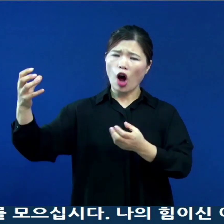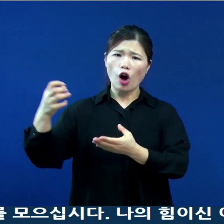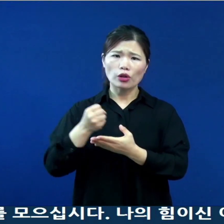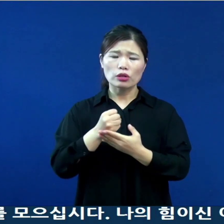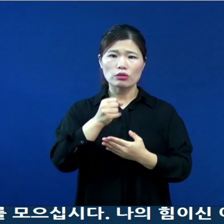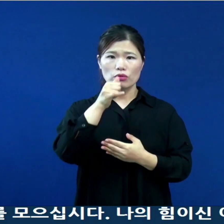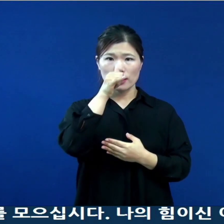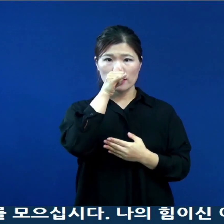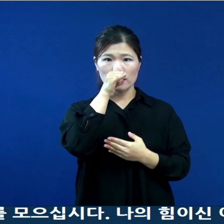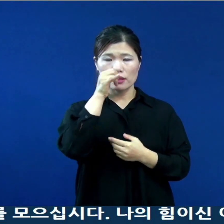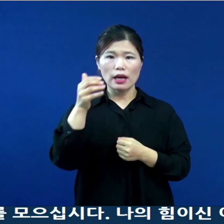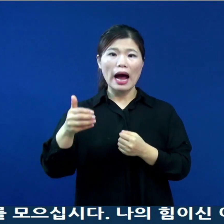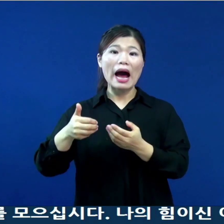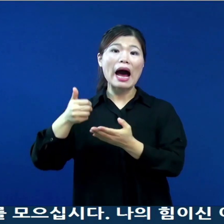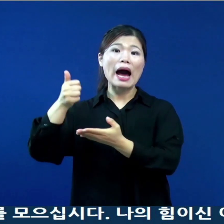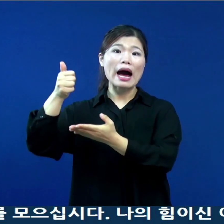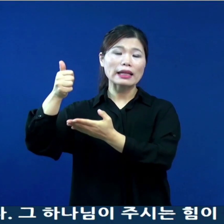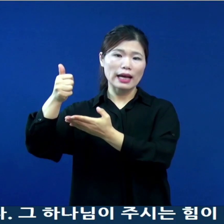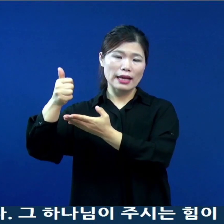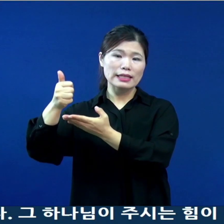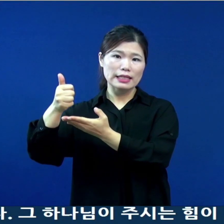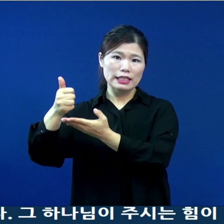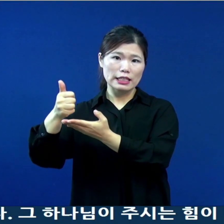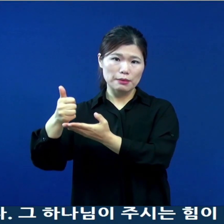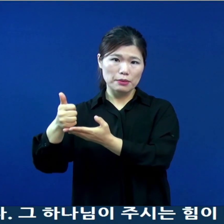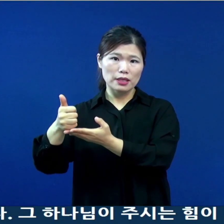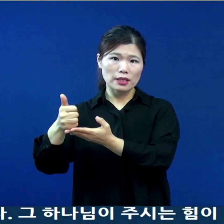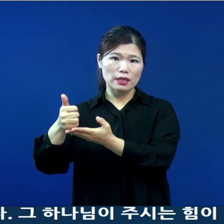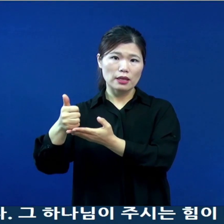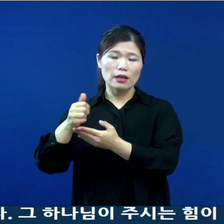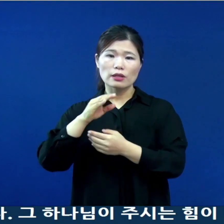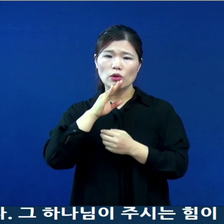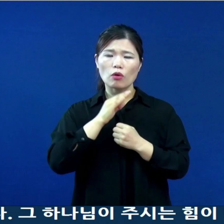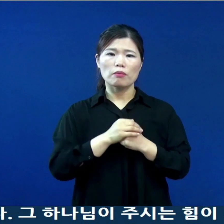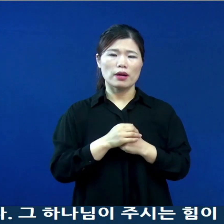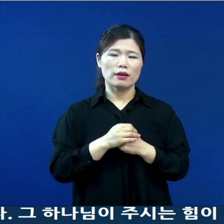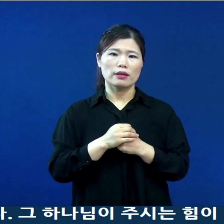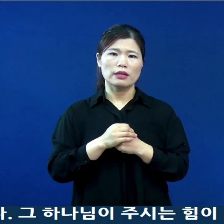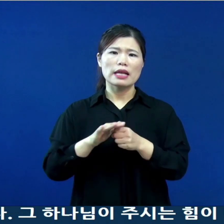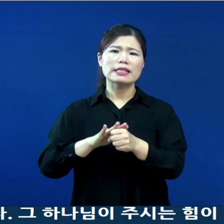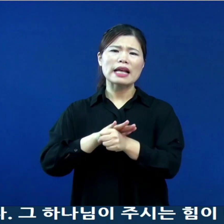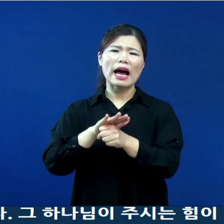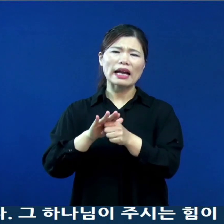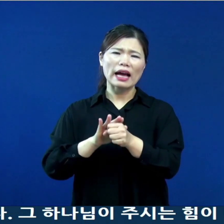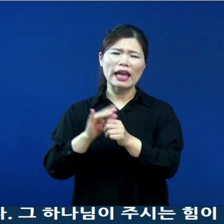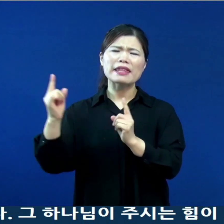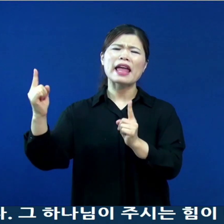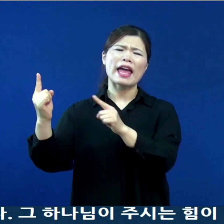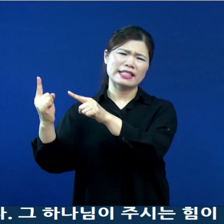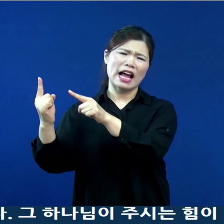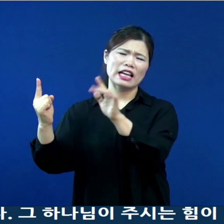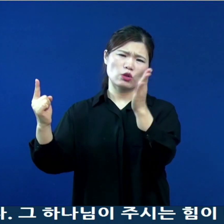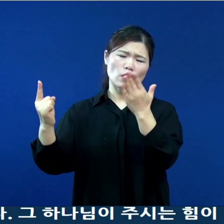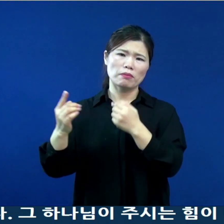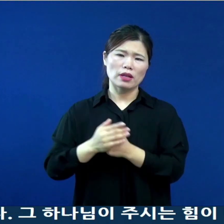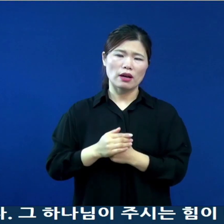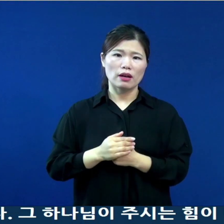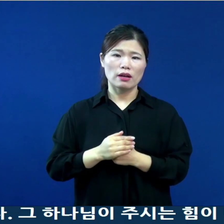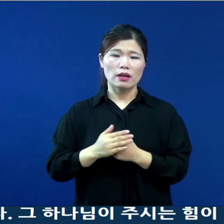있는 하나님이 부여한 사랑의 대상입니다. 그래서 우리는 그 힘을 받을 수 있습니다.